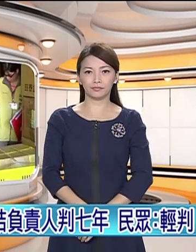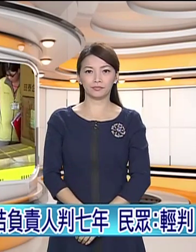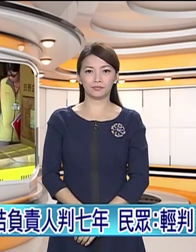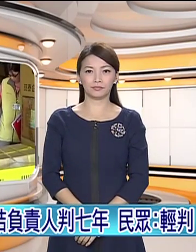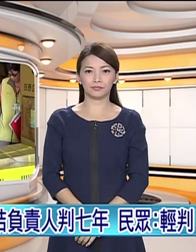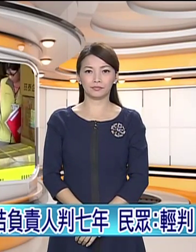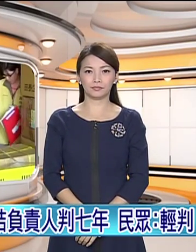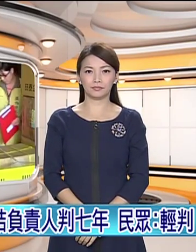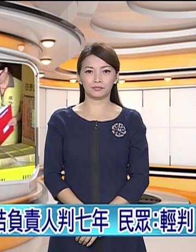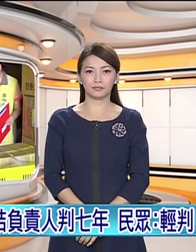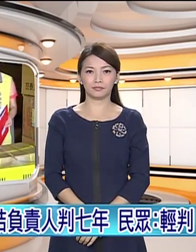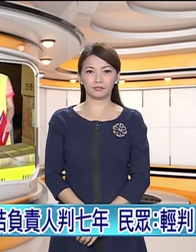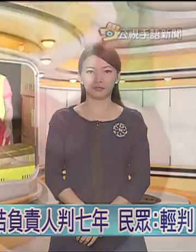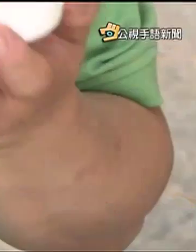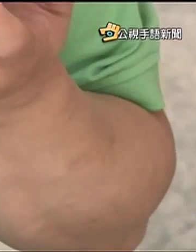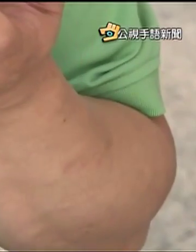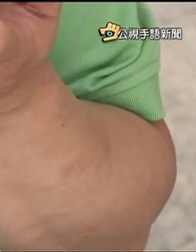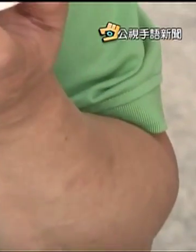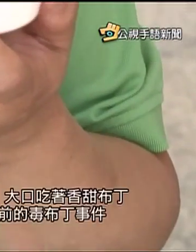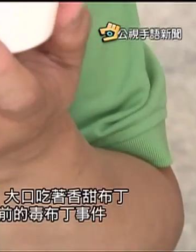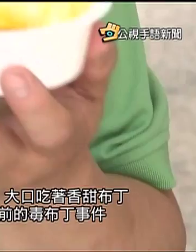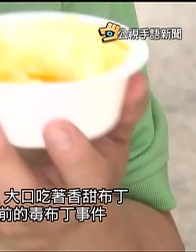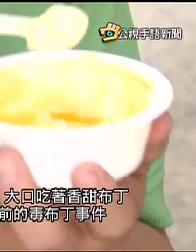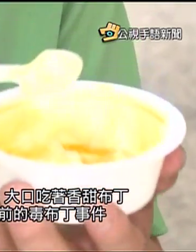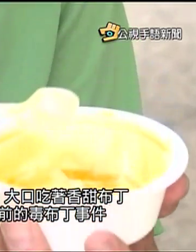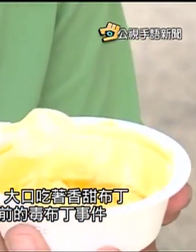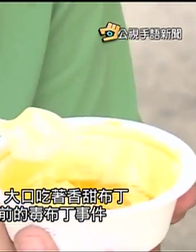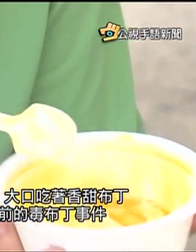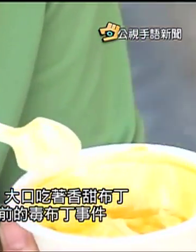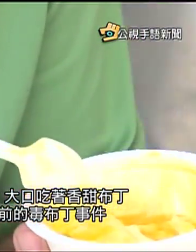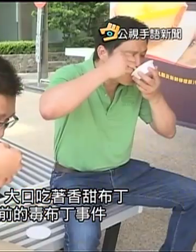轻了。 有说有笑大口吃着香甜布丁，